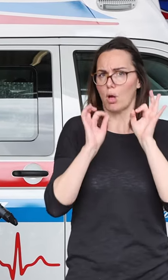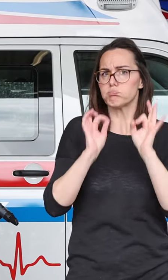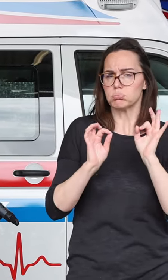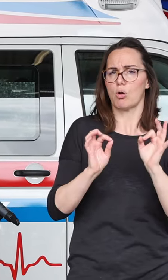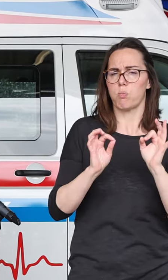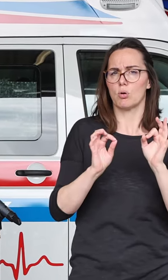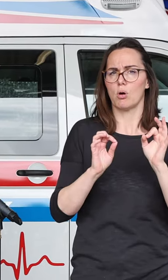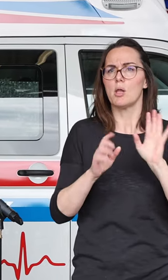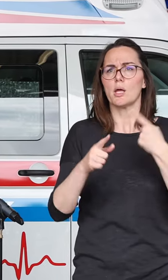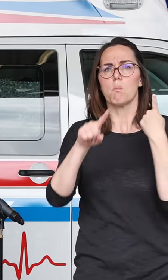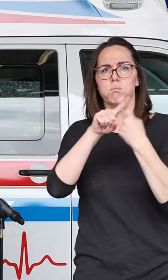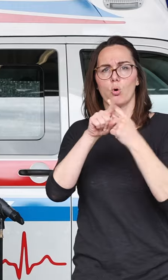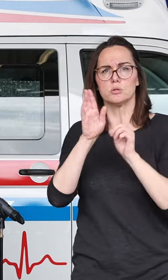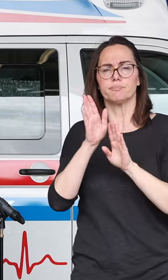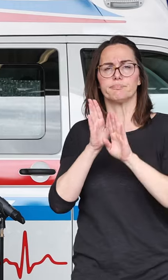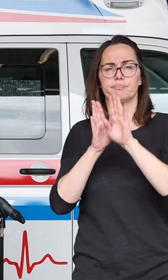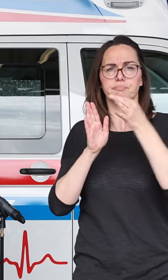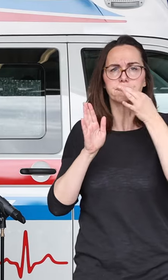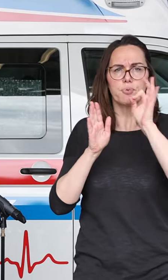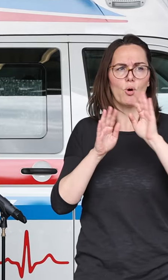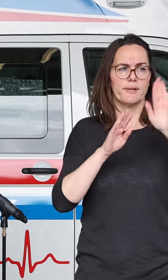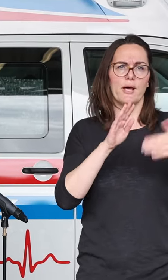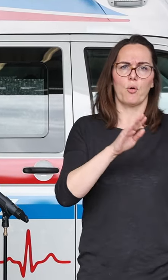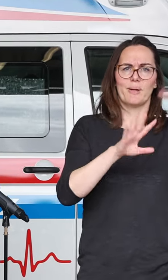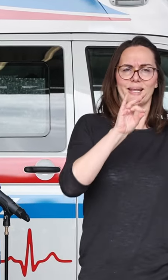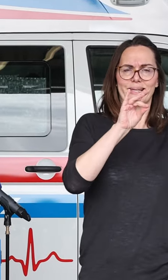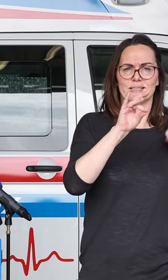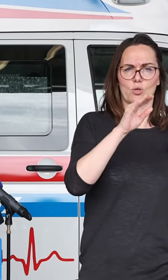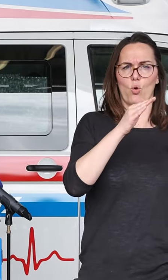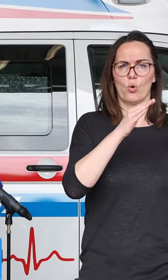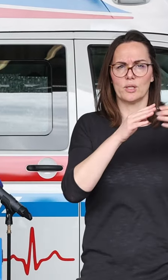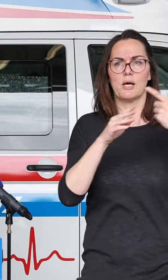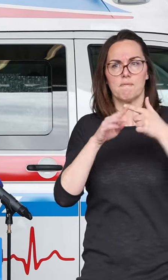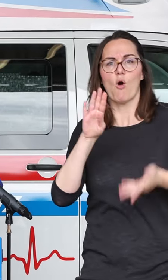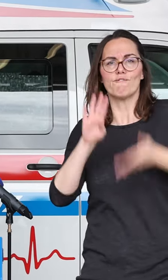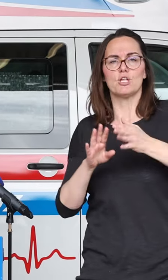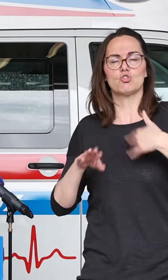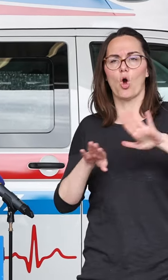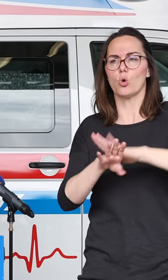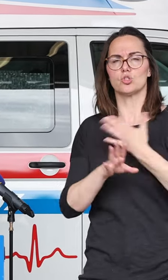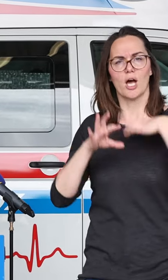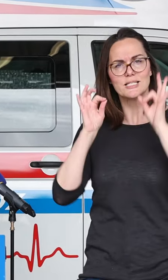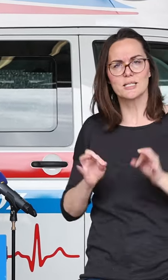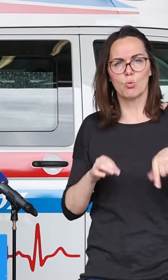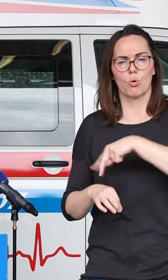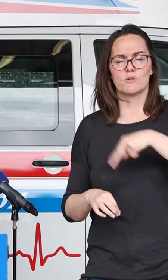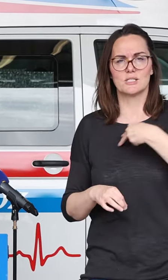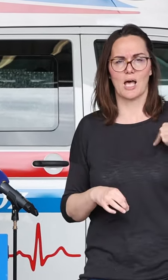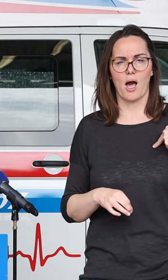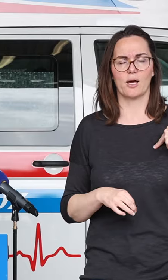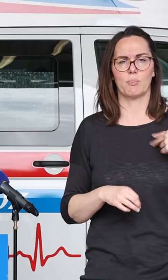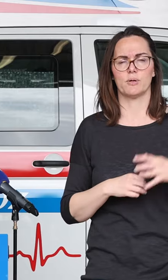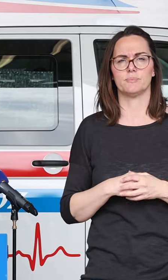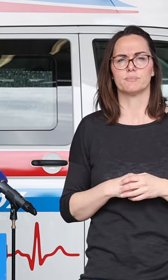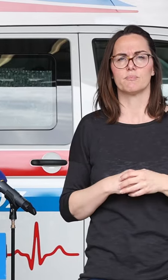dobre, čak su bili neki pozitivni trendovi unazad zadnjih 10 godina što se tiče sigurnosti i javne sigurnosti u gradu. Na količinu,